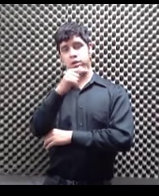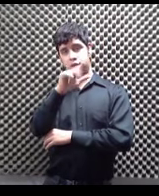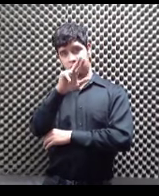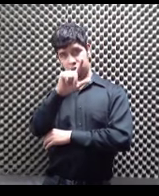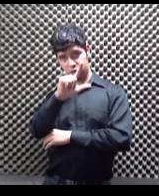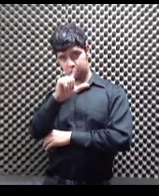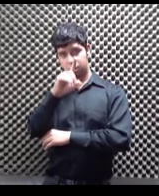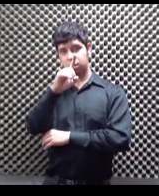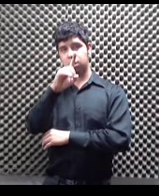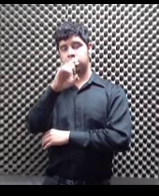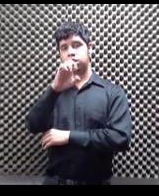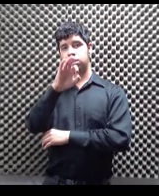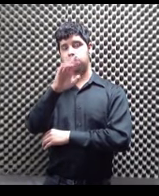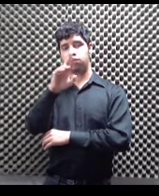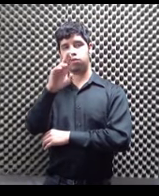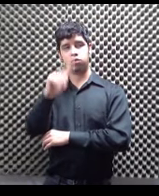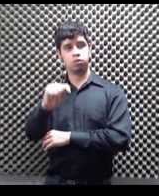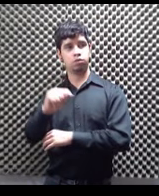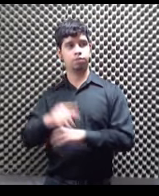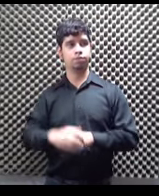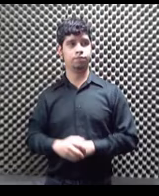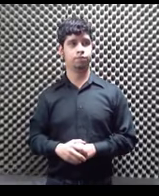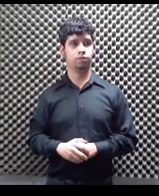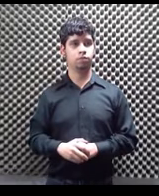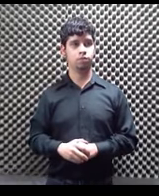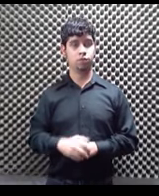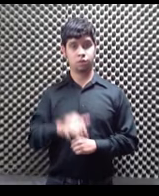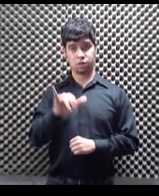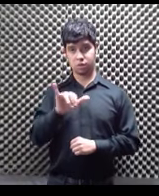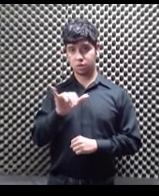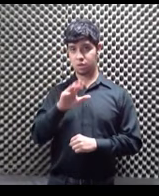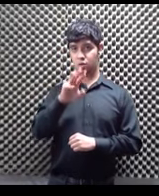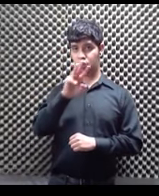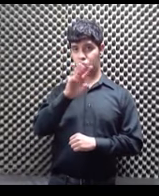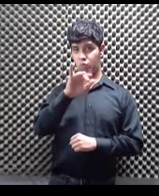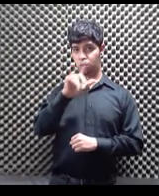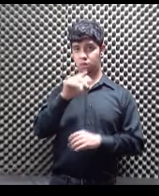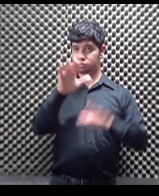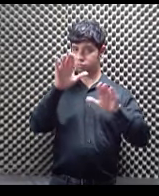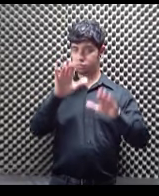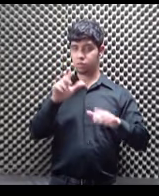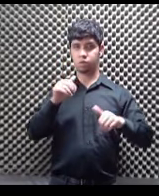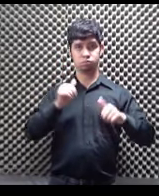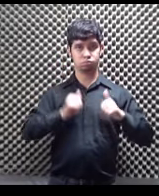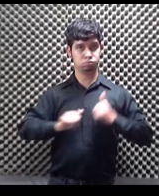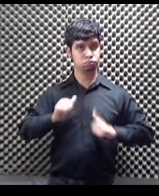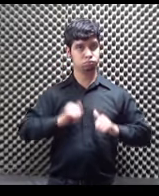Miguel Difut, wow. Nuestro amiguito. Ay, Willy es un excelente actor. Sí.